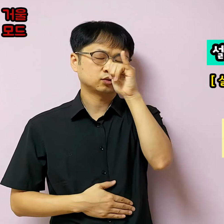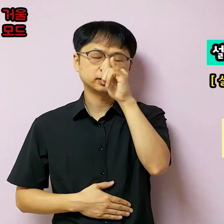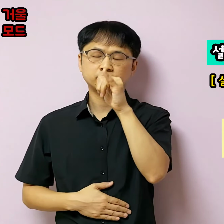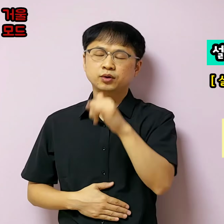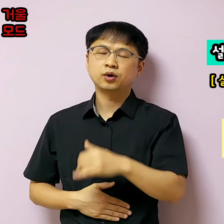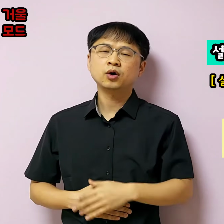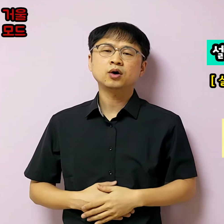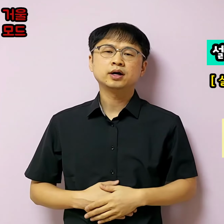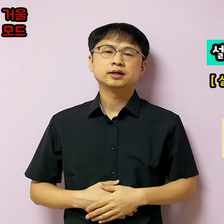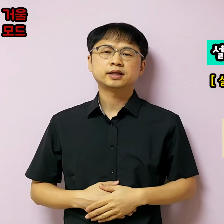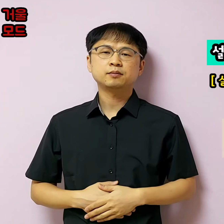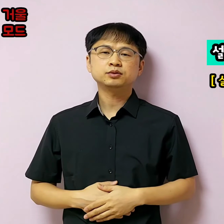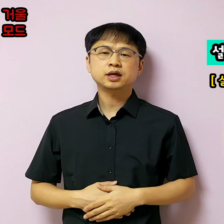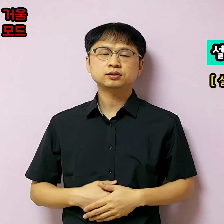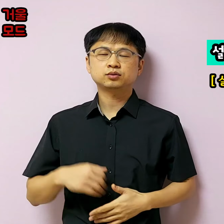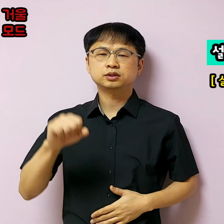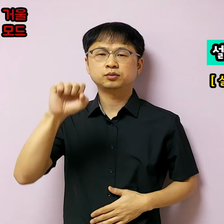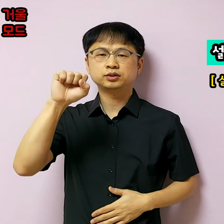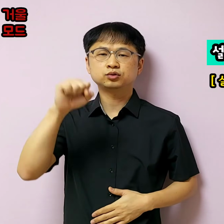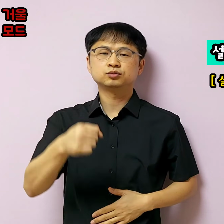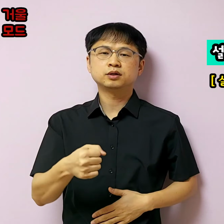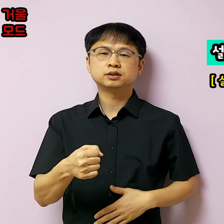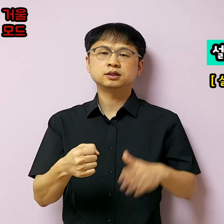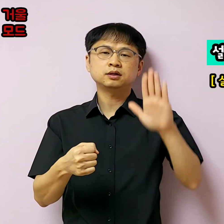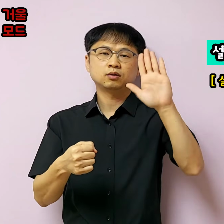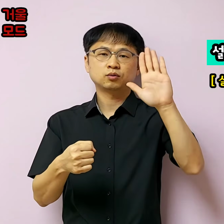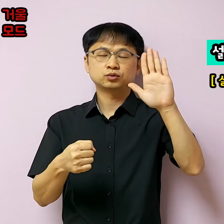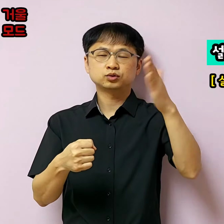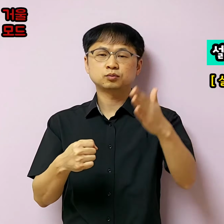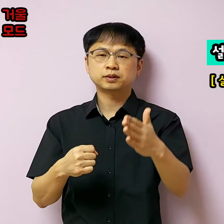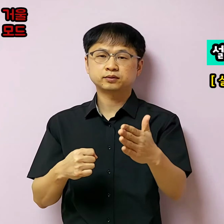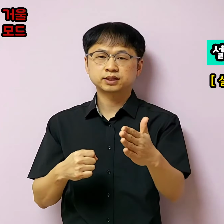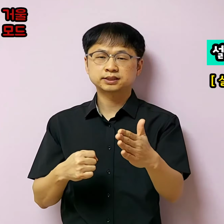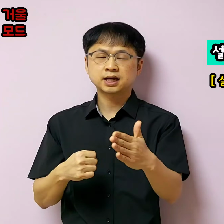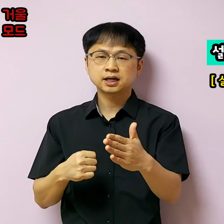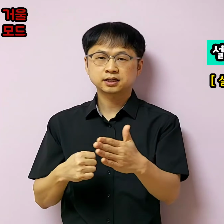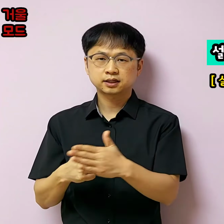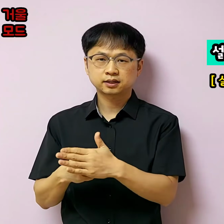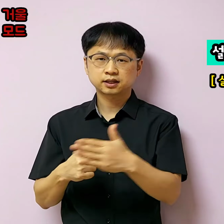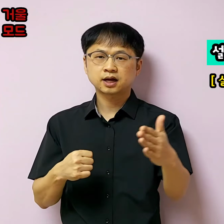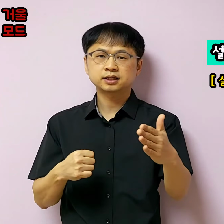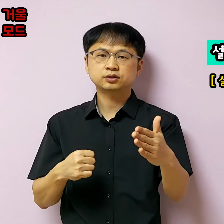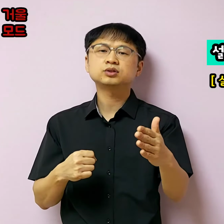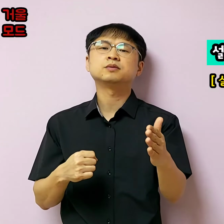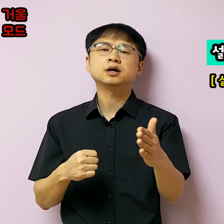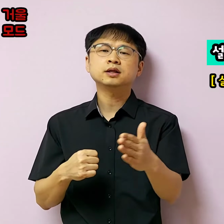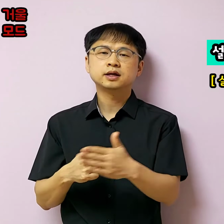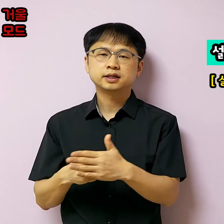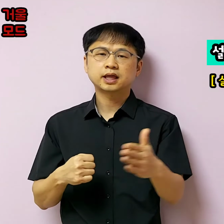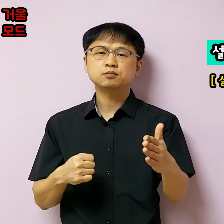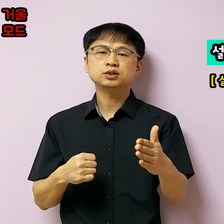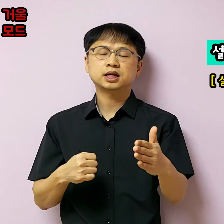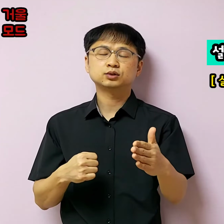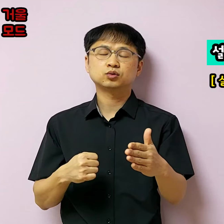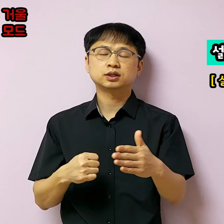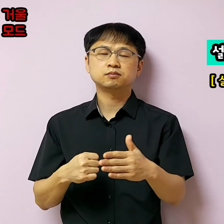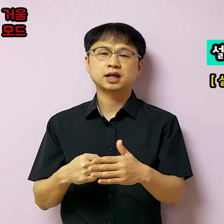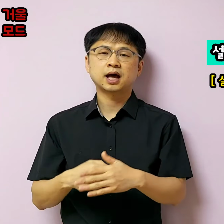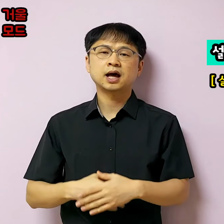수어가 되고요. 때문에 수어는 왼손 주먹을 오른손 손바닥으로 살짝 때렸다가 떼주시면 때문이라는 수어가